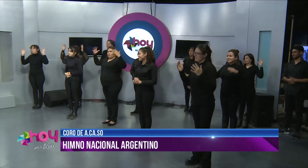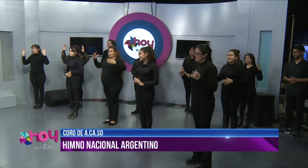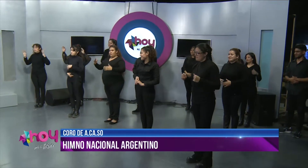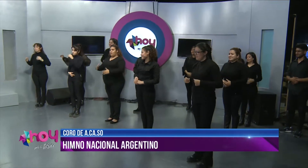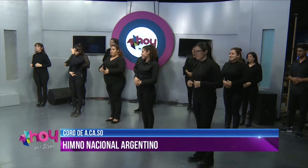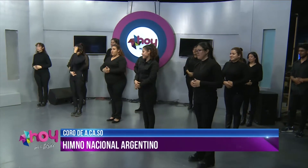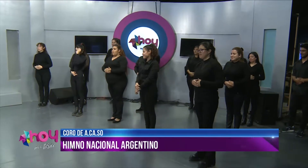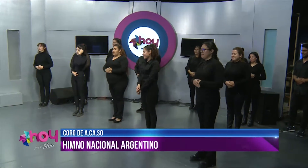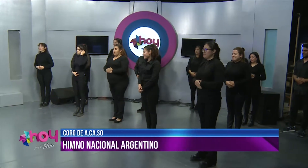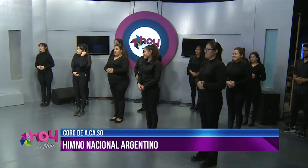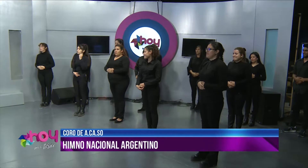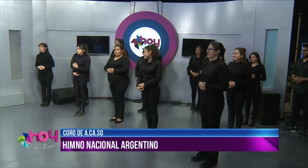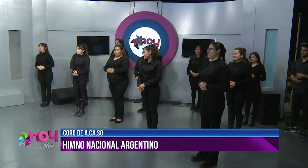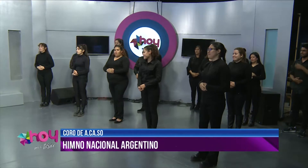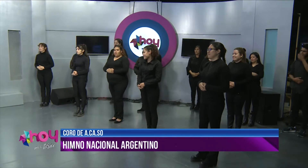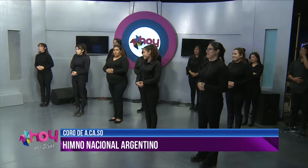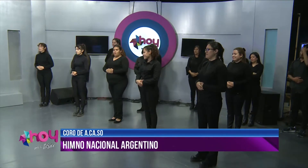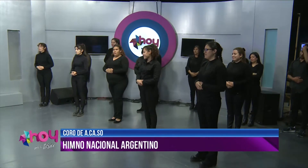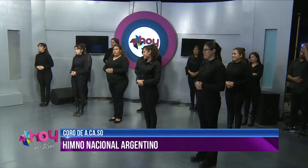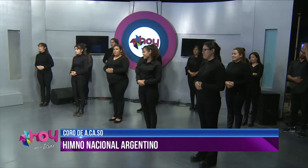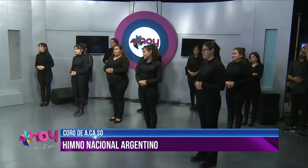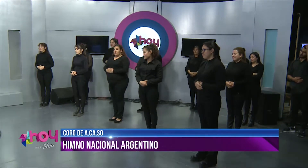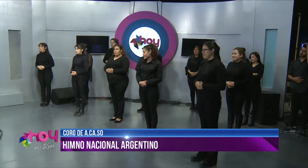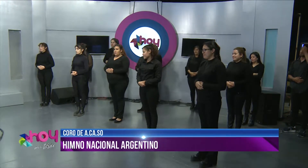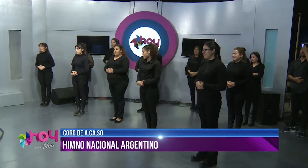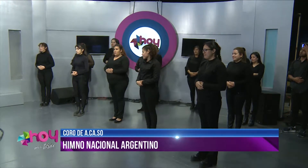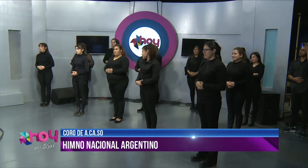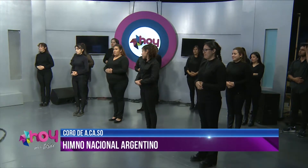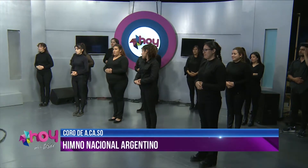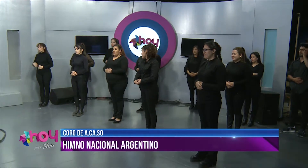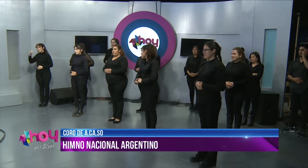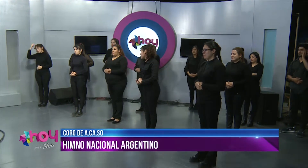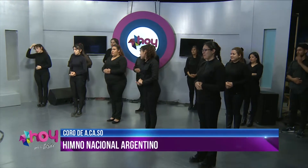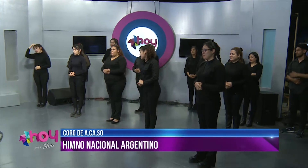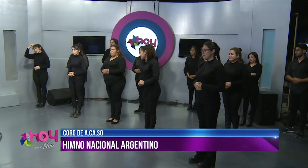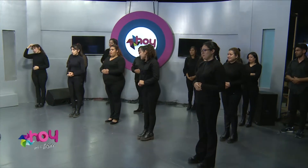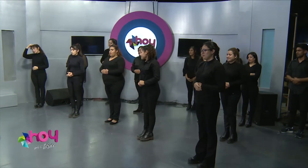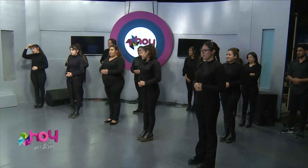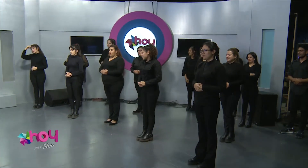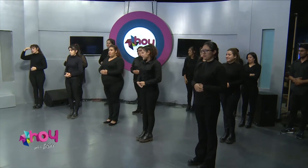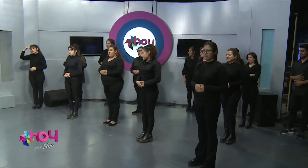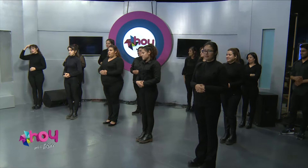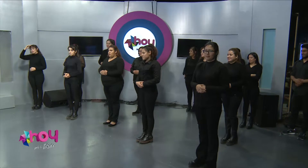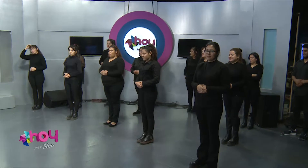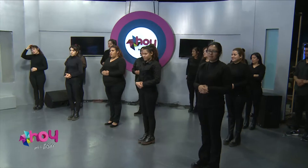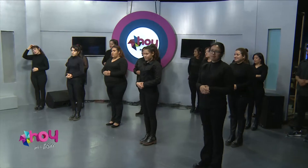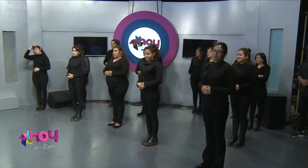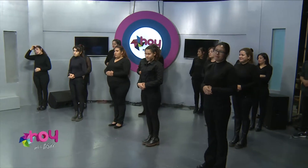Este fuerte aplauso se lo brindamos al coro de ACASO, de la Asociación Catamarqueña de Sordos, que, bueno, ustedes